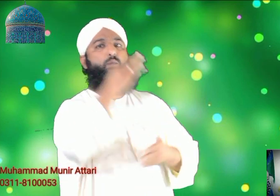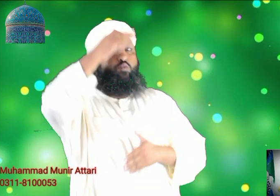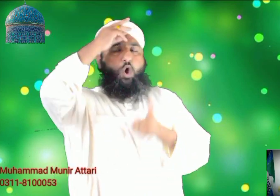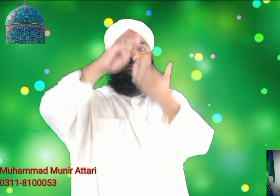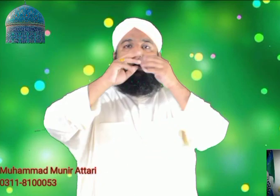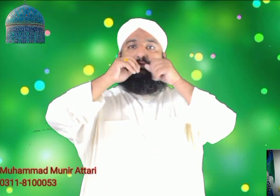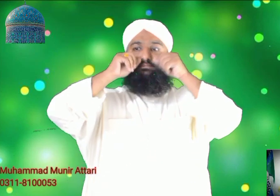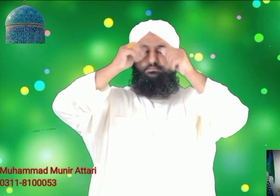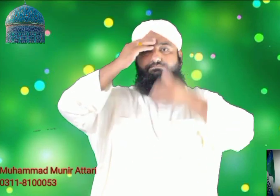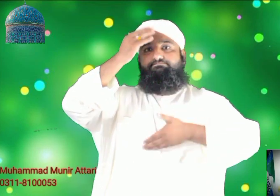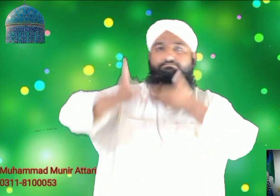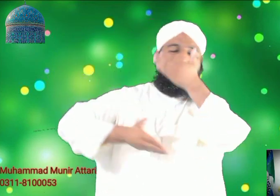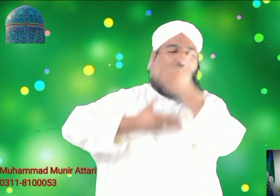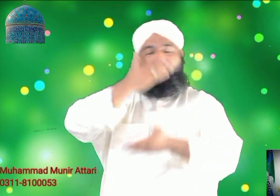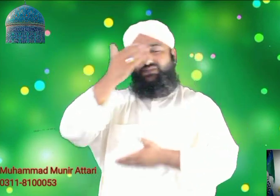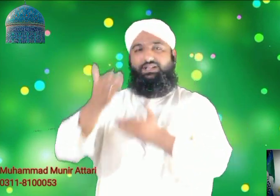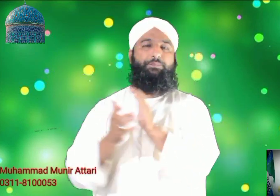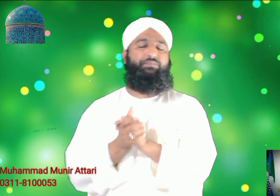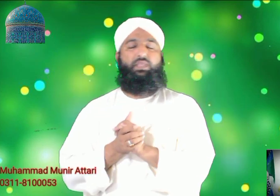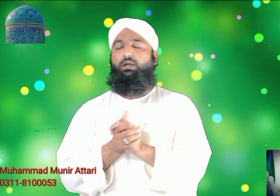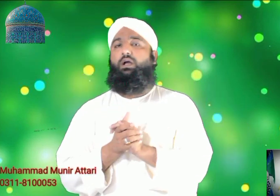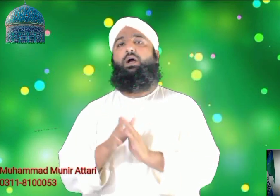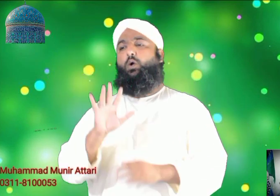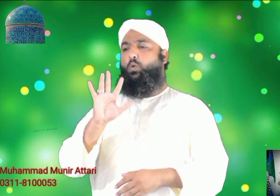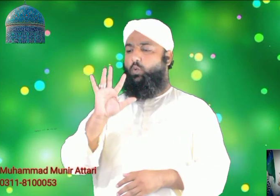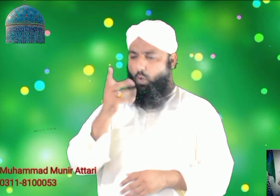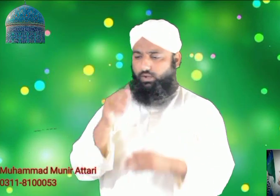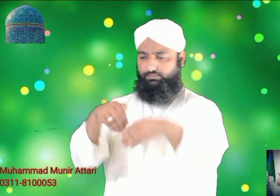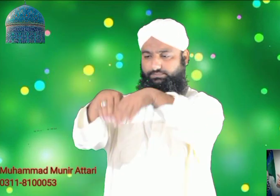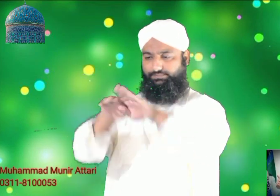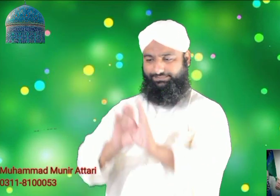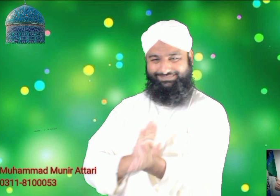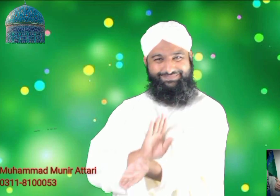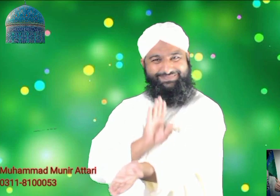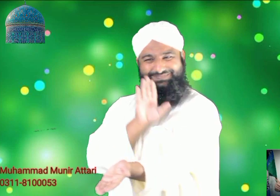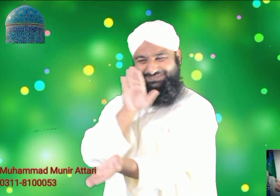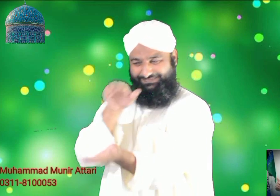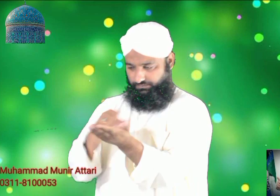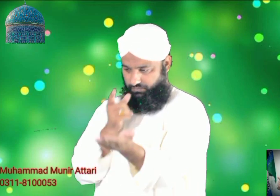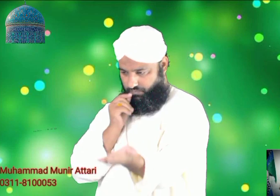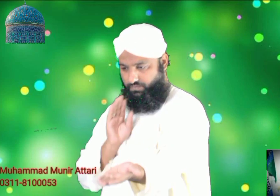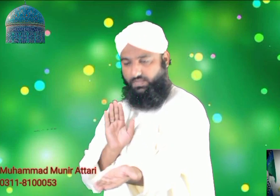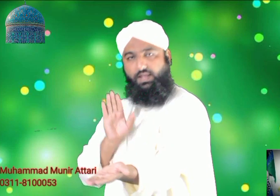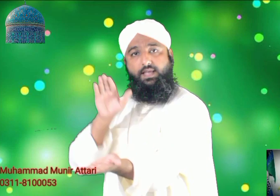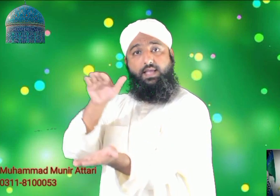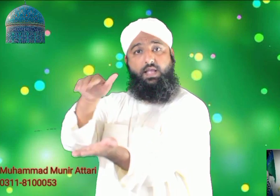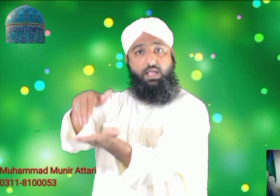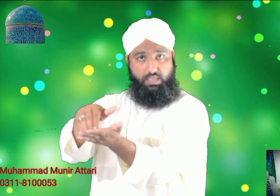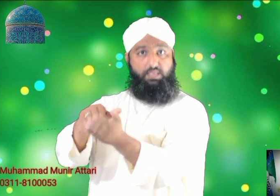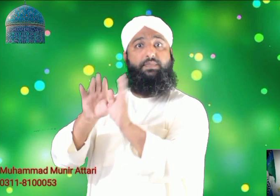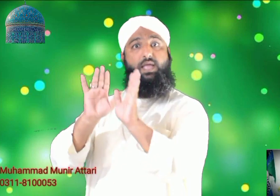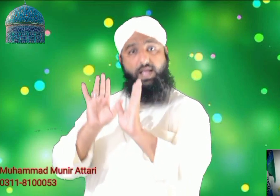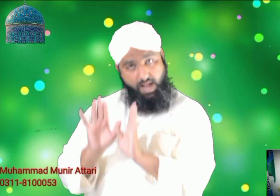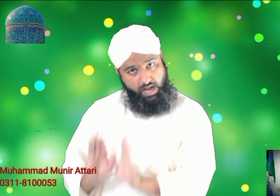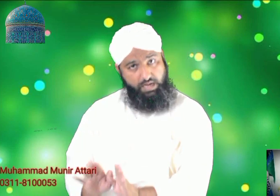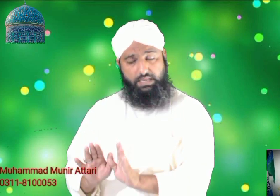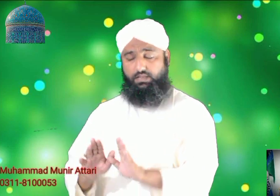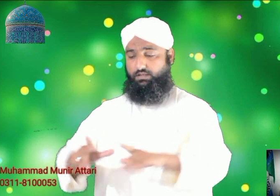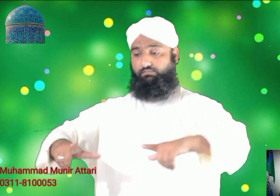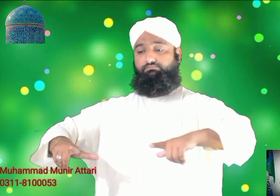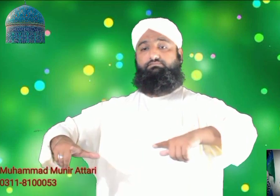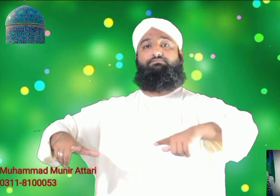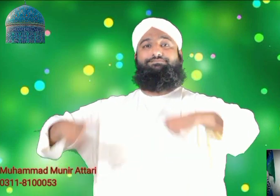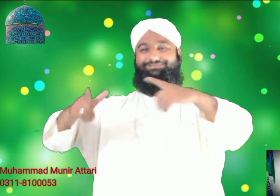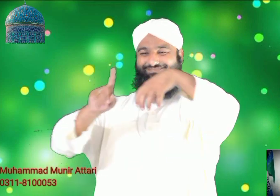ہیں کہ پیارے آقا علیہ الصلوۃ والسلام فرماتے جو ان کے مزارات پر آئے، شہداء احد کے بارے میں آقا نے فرمایا جو ان کے مزارات پر آئے